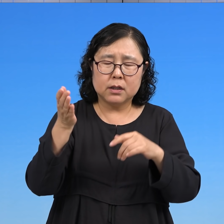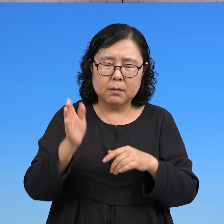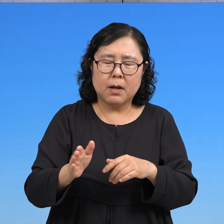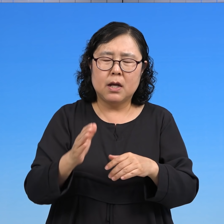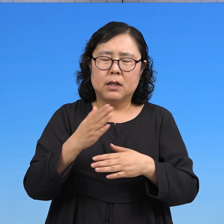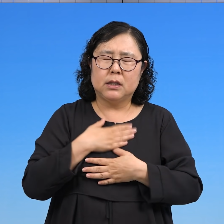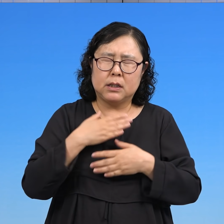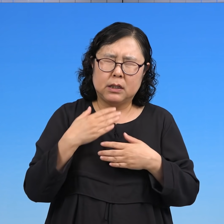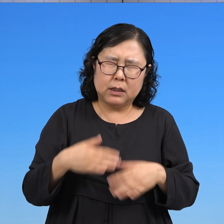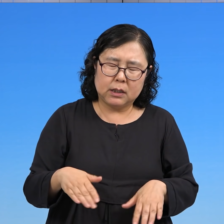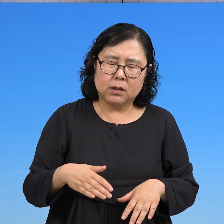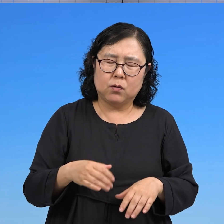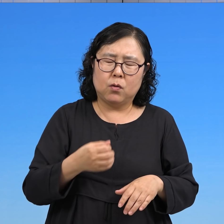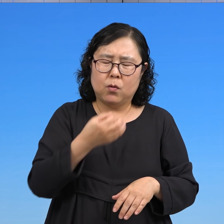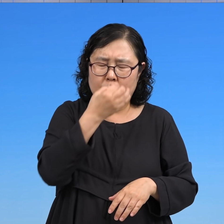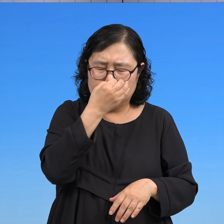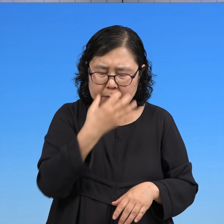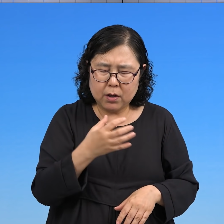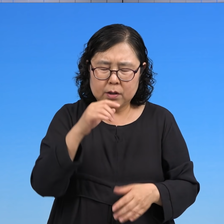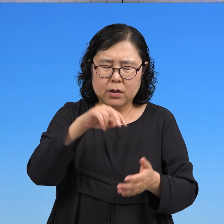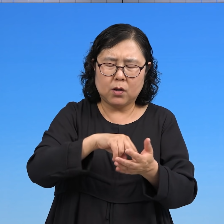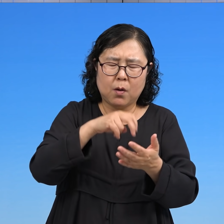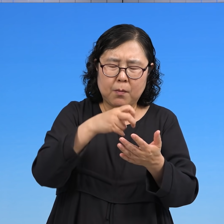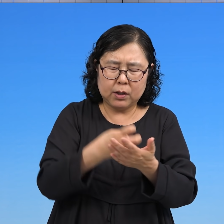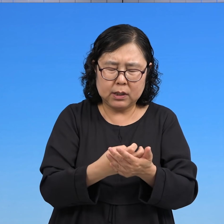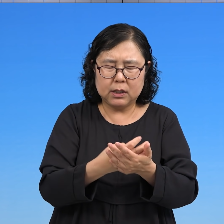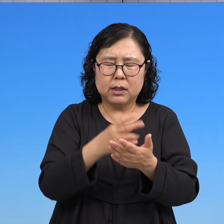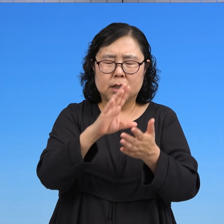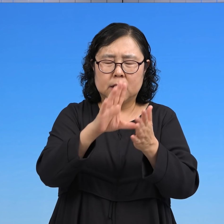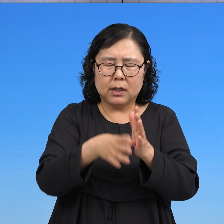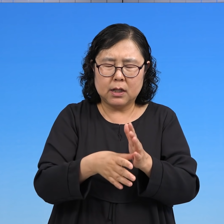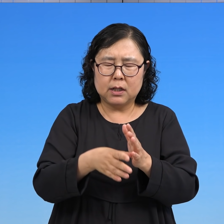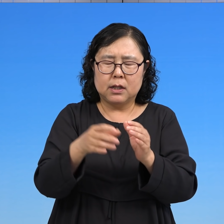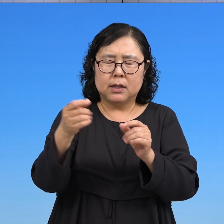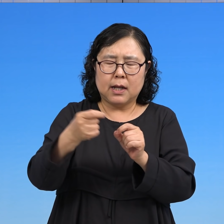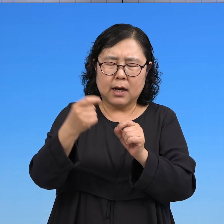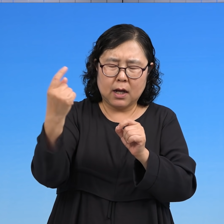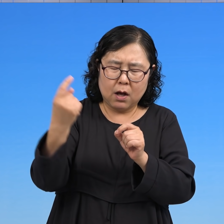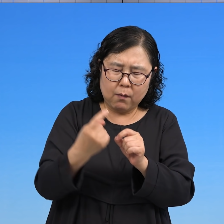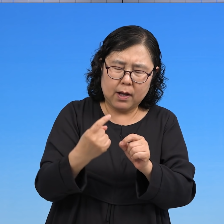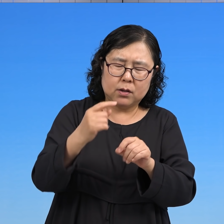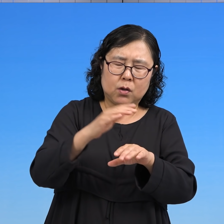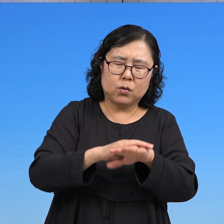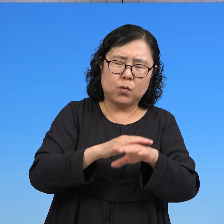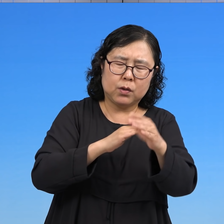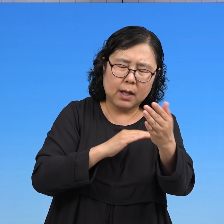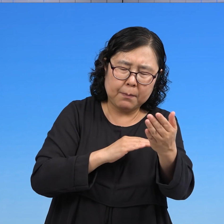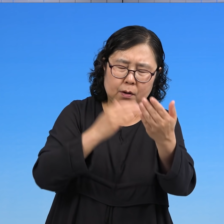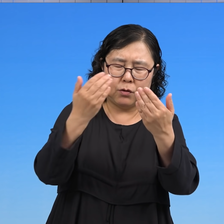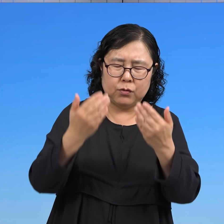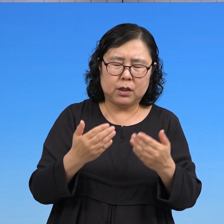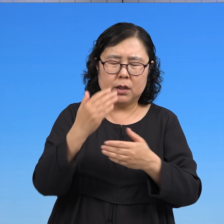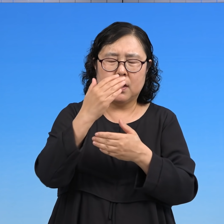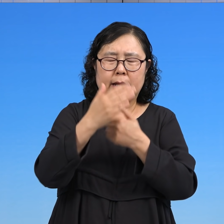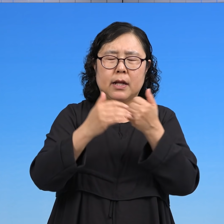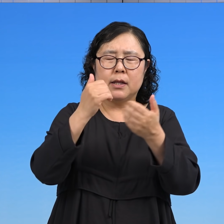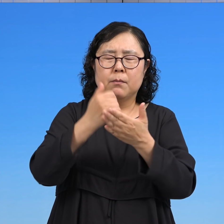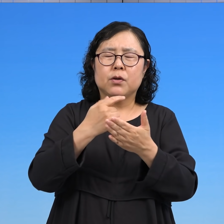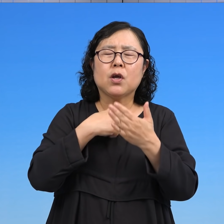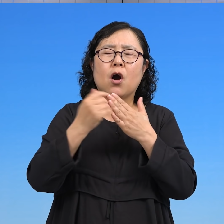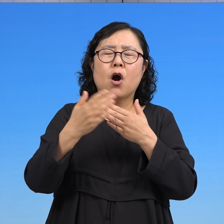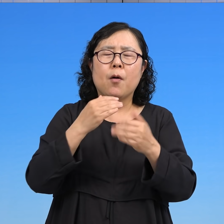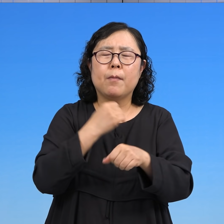않아도 지치고 고나여 넘어질 때면 다가와 손을 내밀어 주시는 호렙산의 하나님을